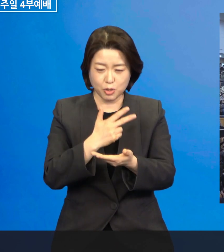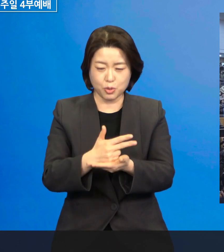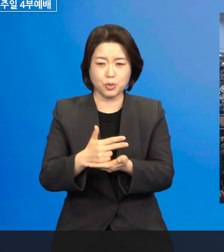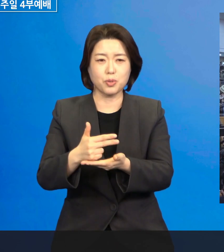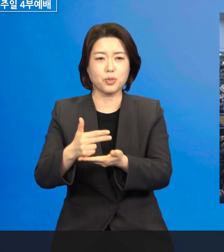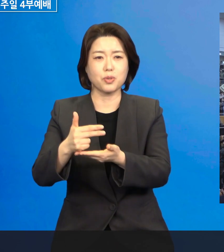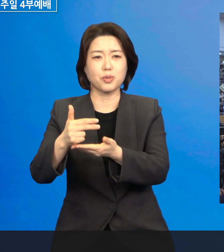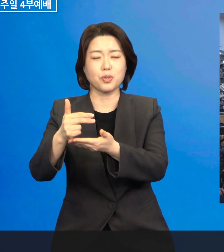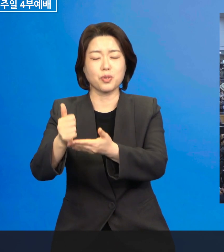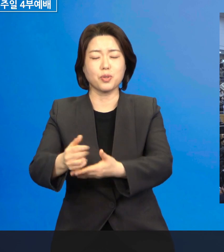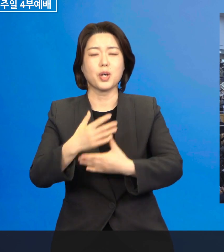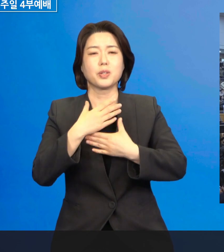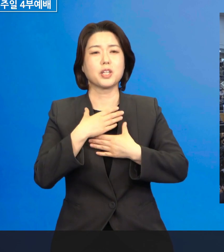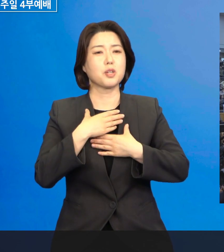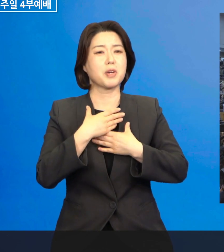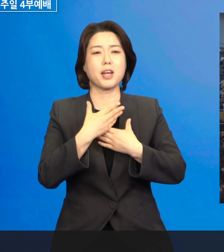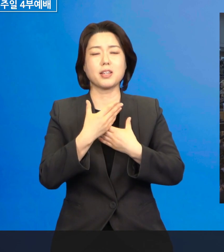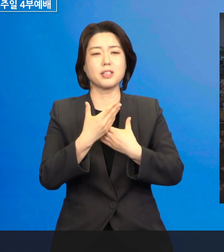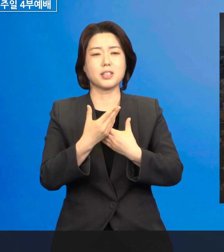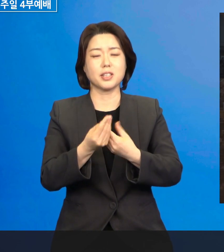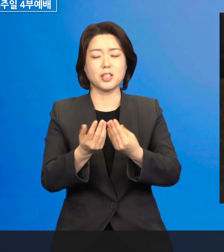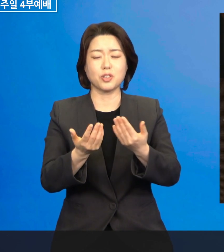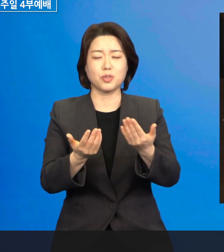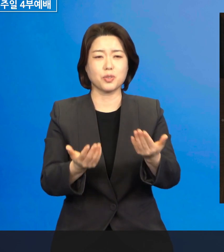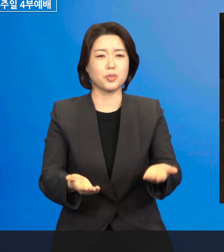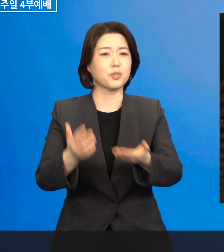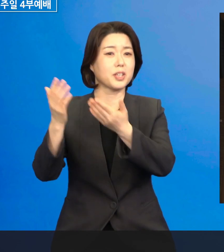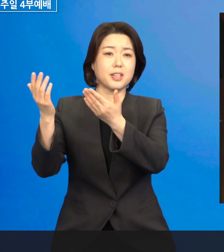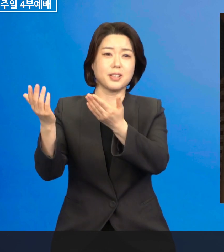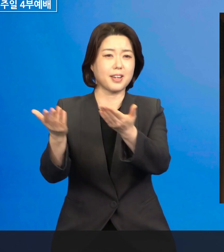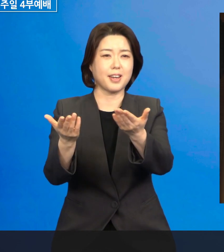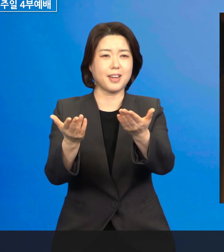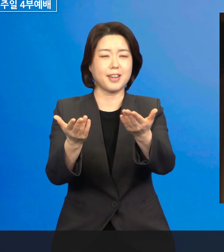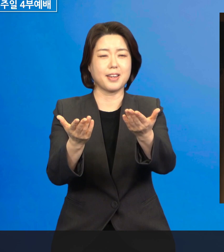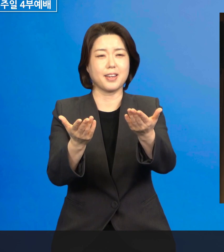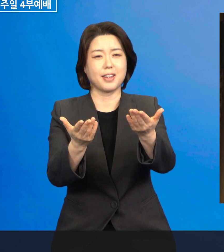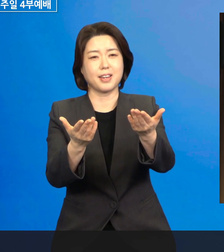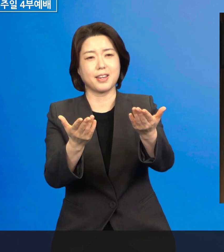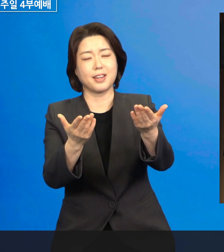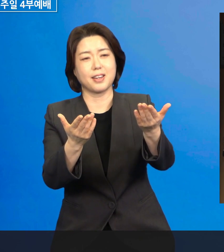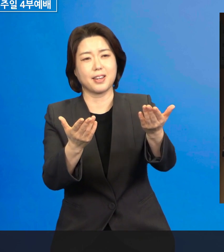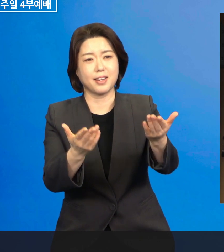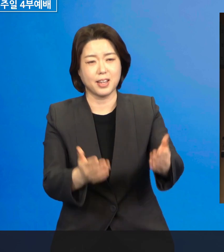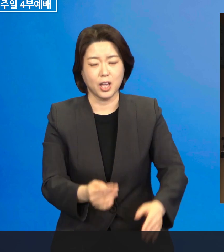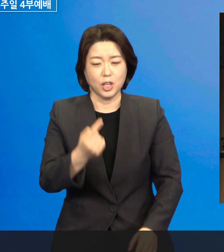사랑의 주님 안식. 다시 한번 눈을 들어 주를 보라.